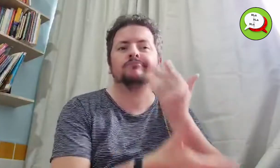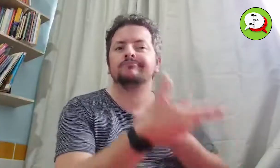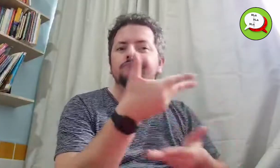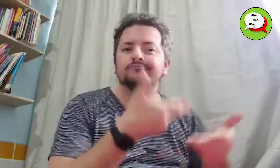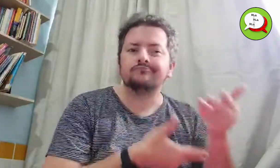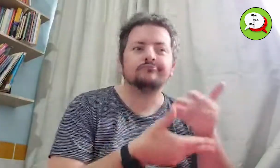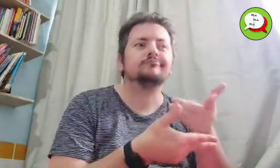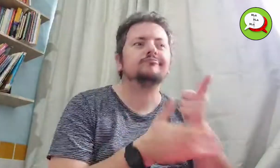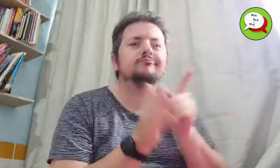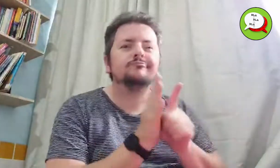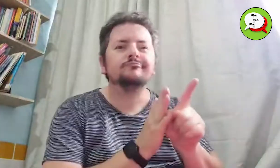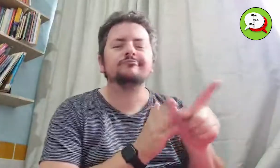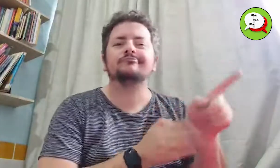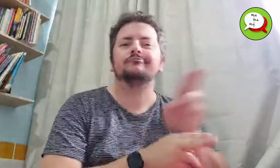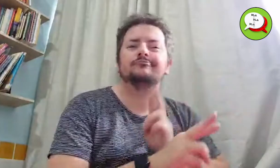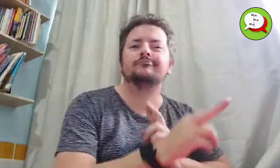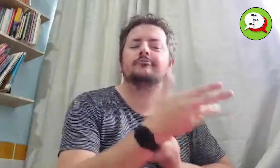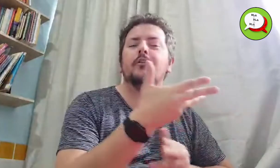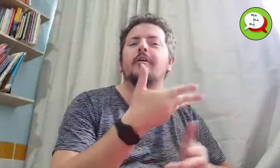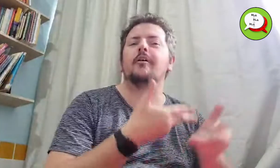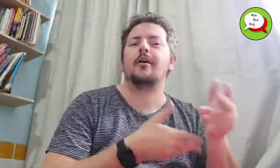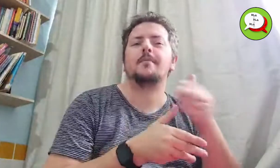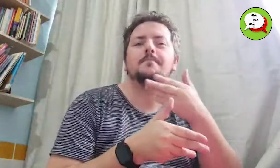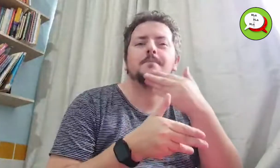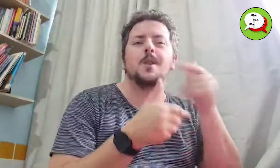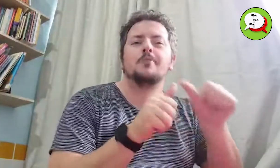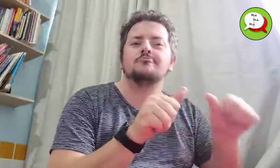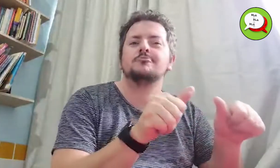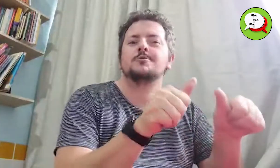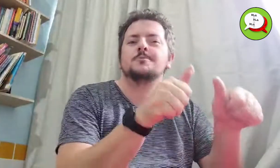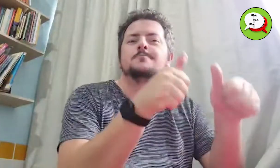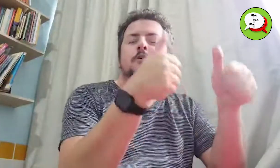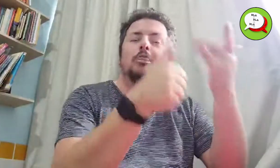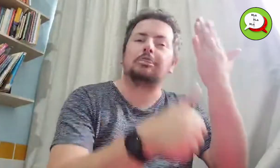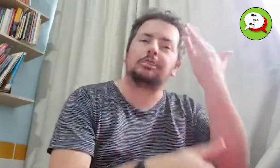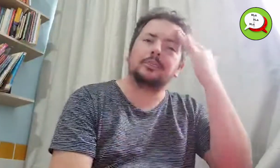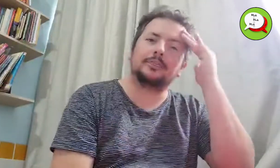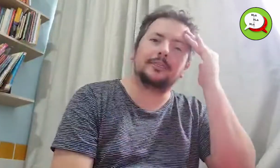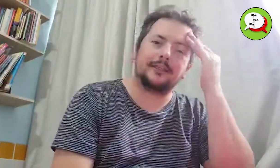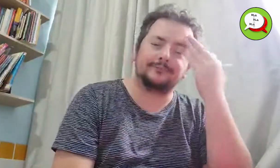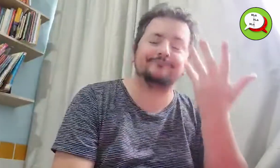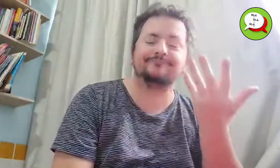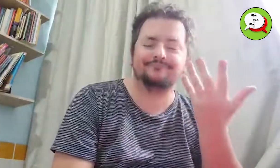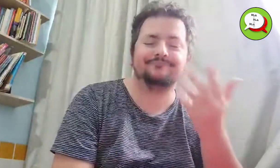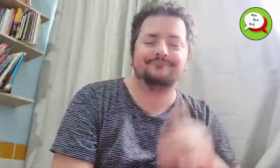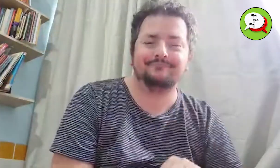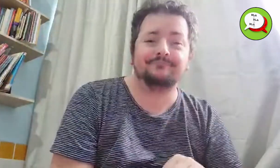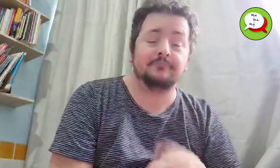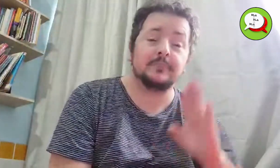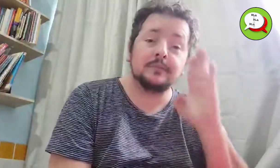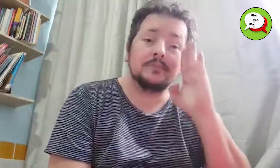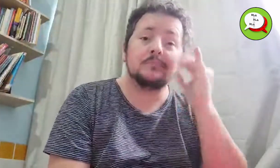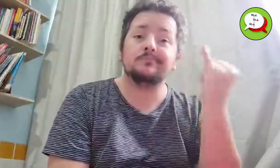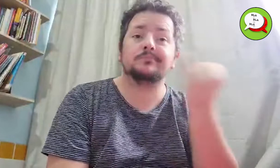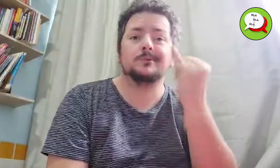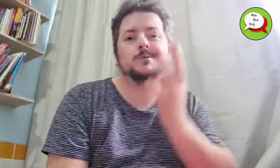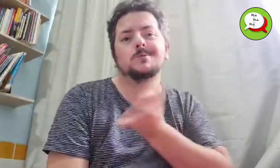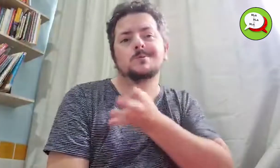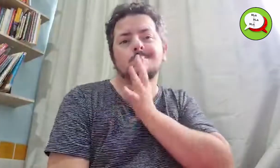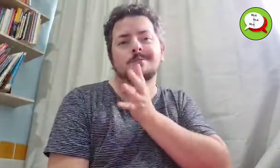melhores para ele conseguir entender, ele conseguir se desenvolver e ele ir melhorando a sua compreensão num todo.